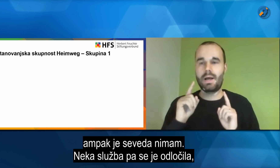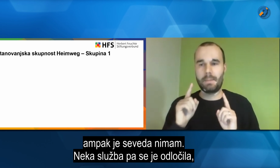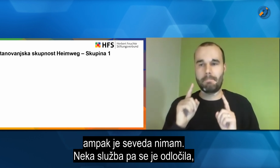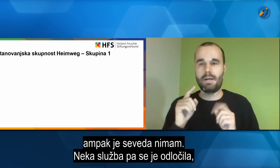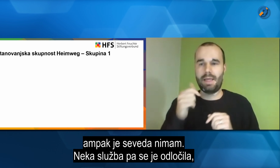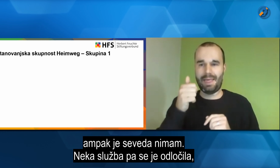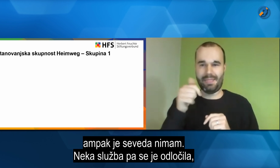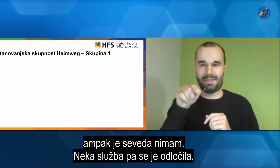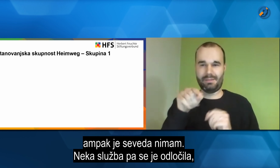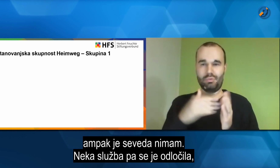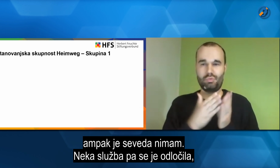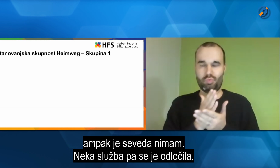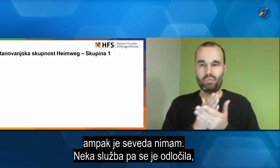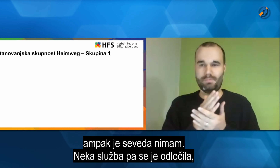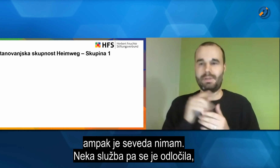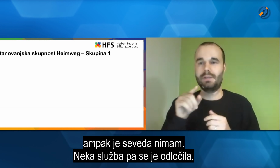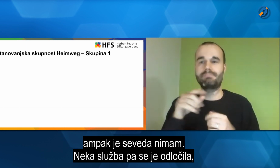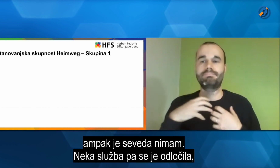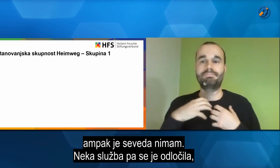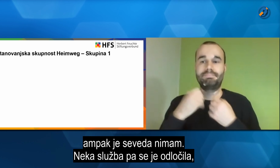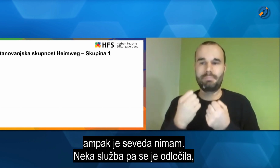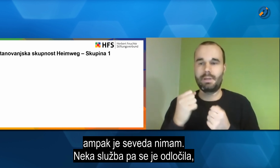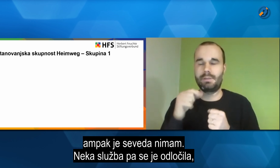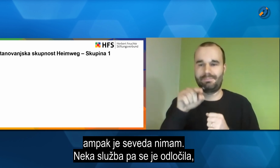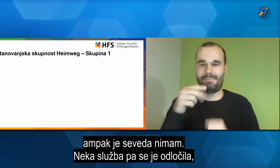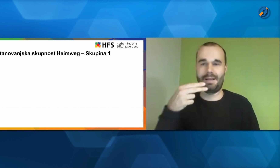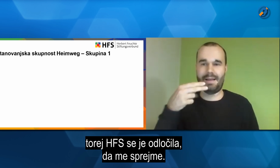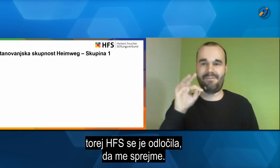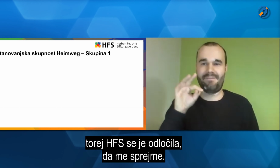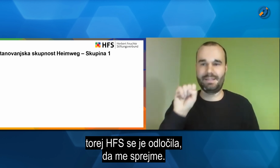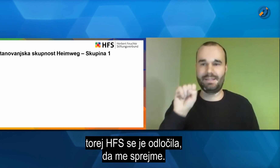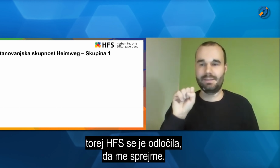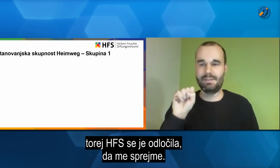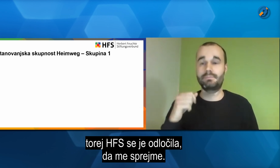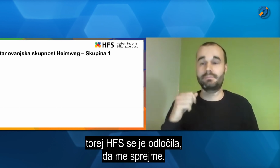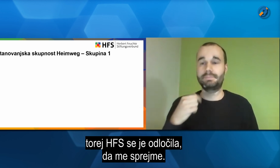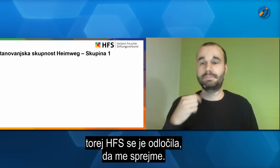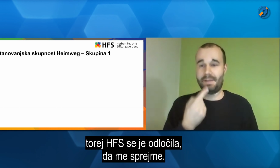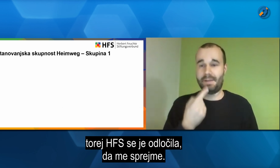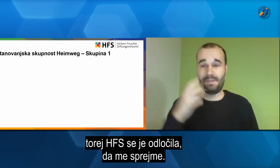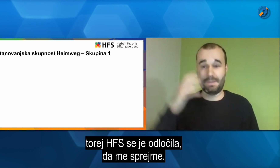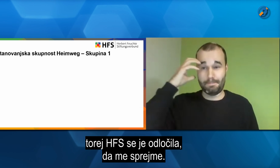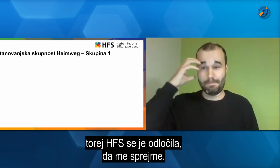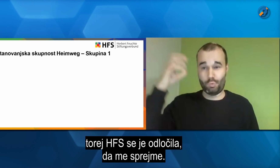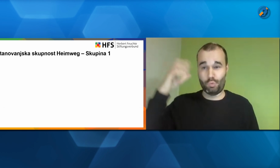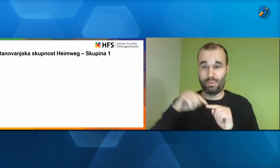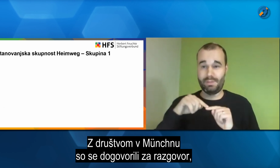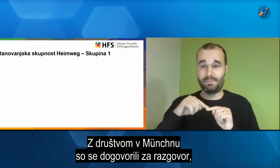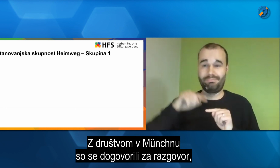nimam. Ampak ena služba se je pa odločila, torej HFS se je odločila, da me